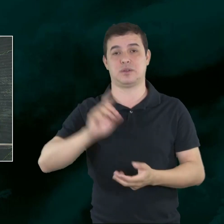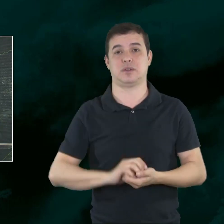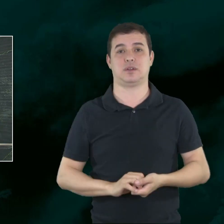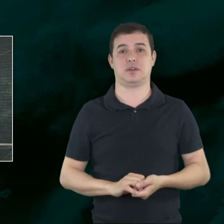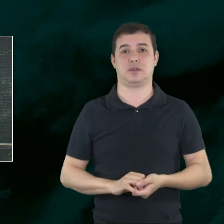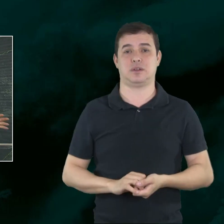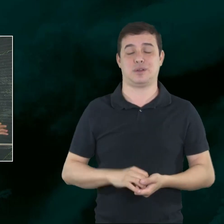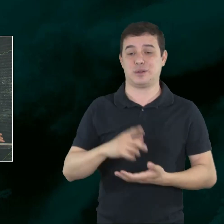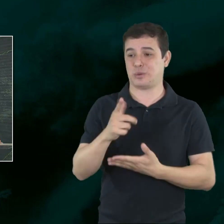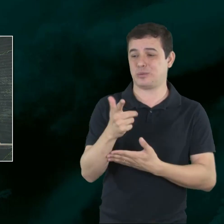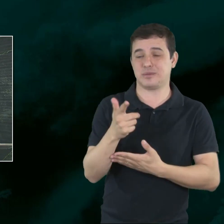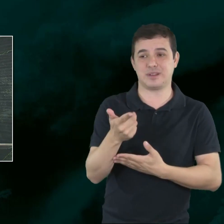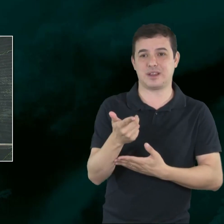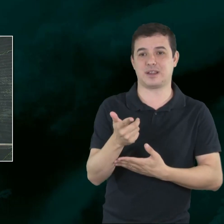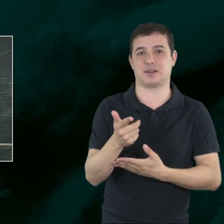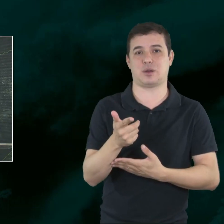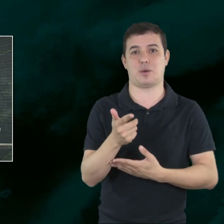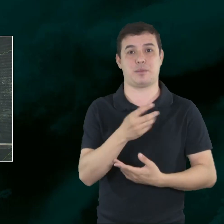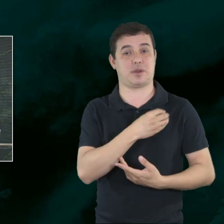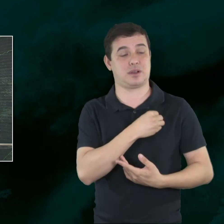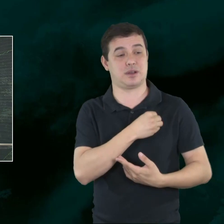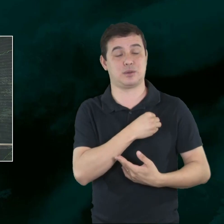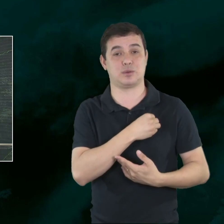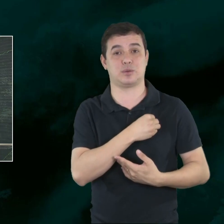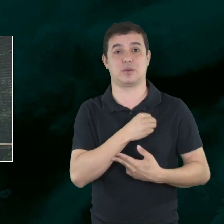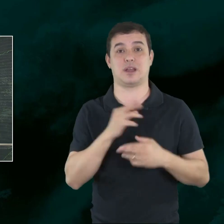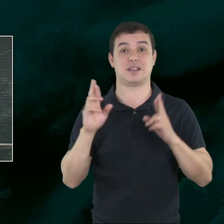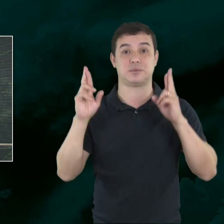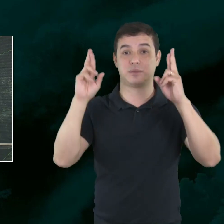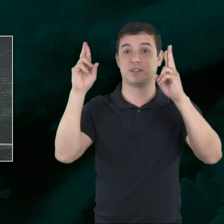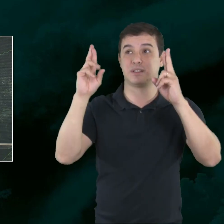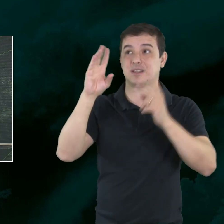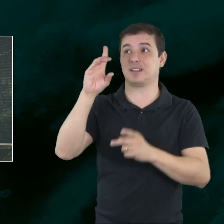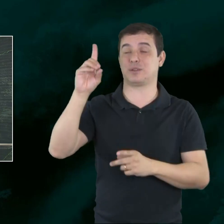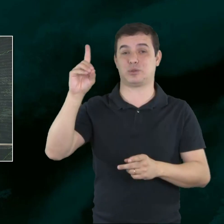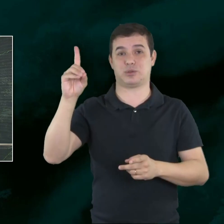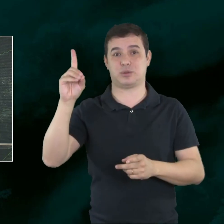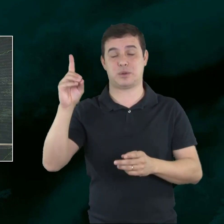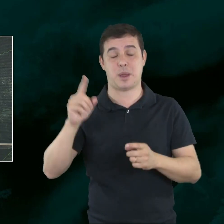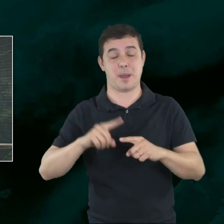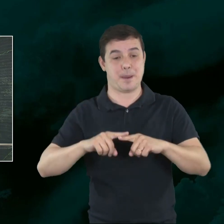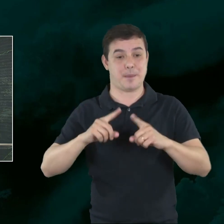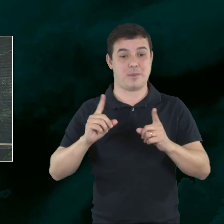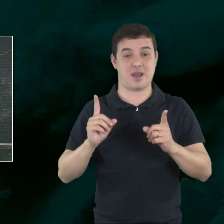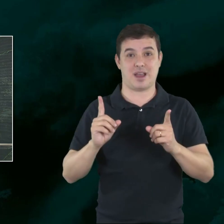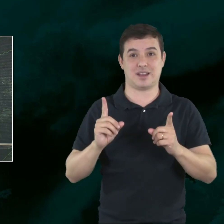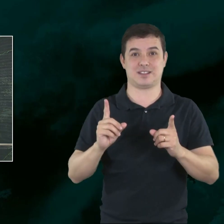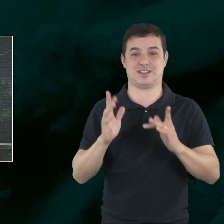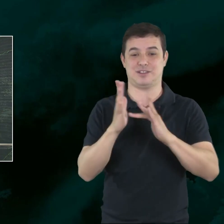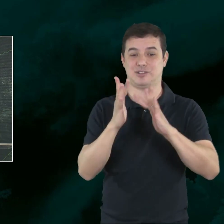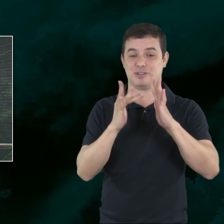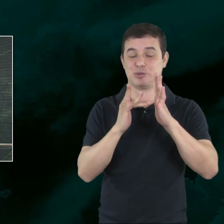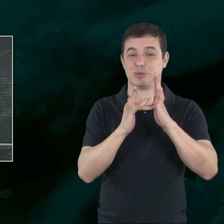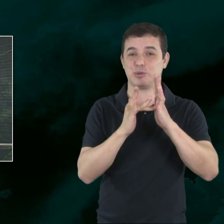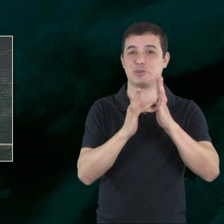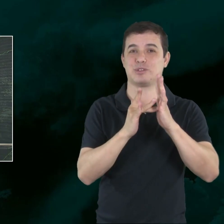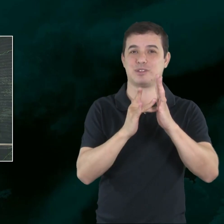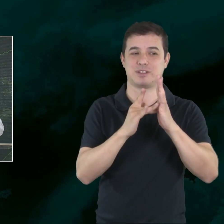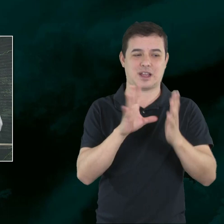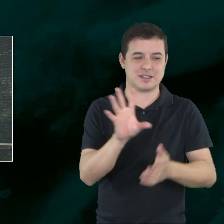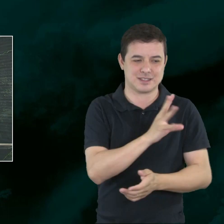né, sem Deus, sem esperança no mundo. Mas graças a Deus, pela infinita misericórdia, Deus